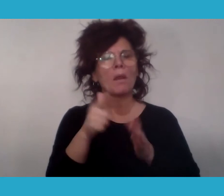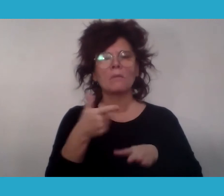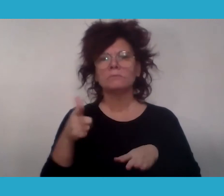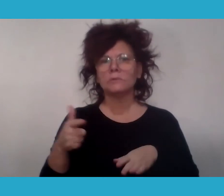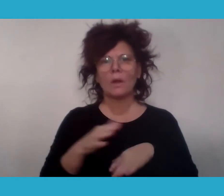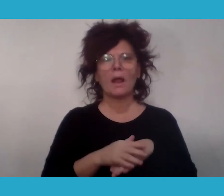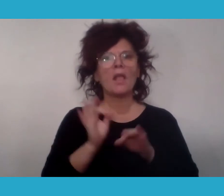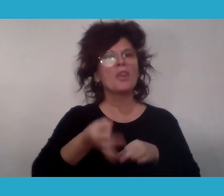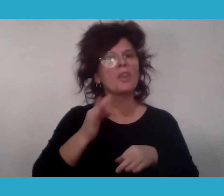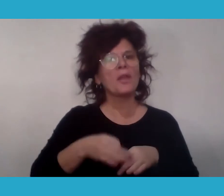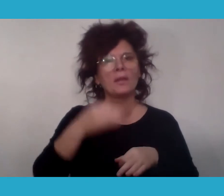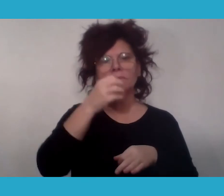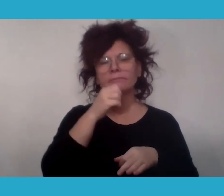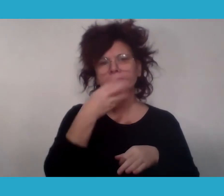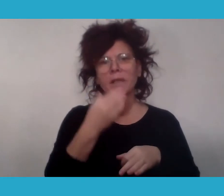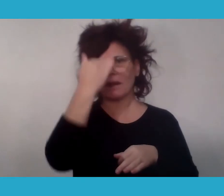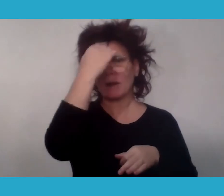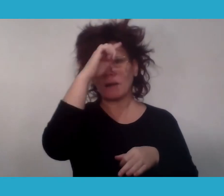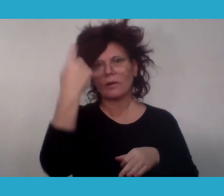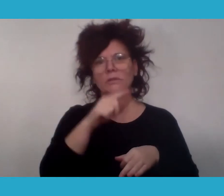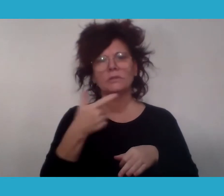declararla inconstitucional en cumplimiento de los artículos